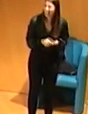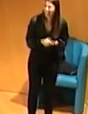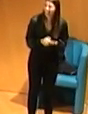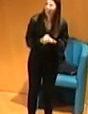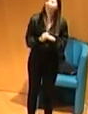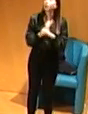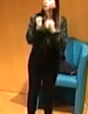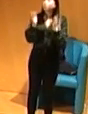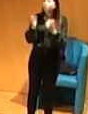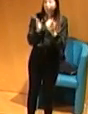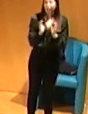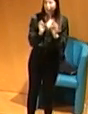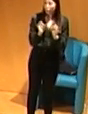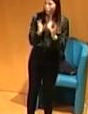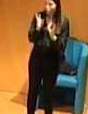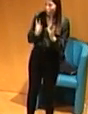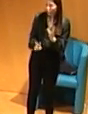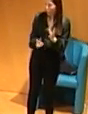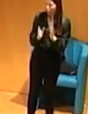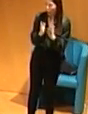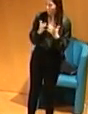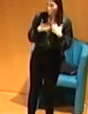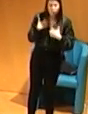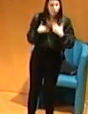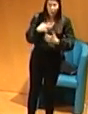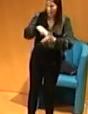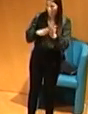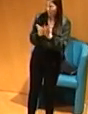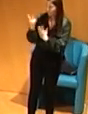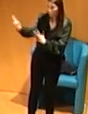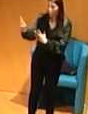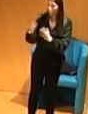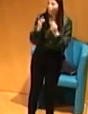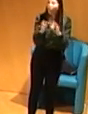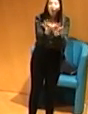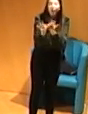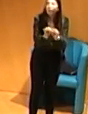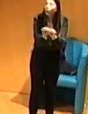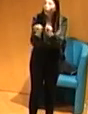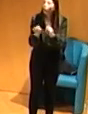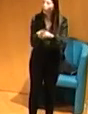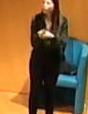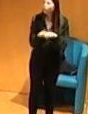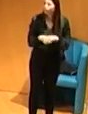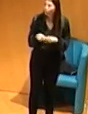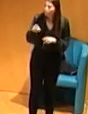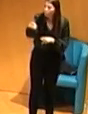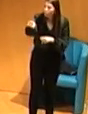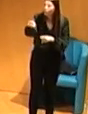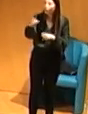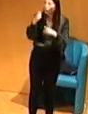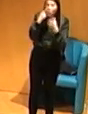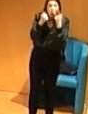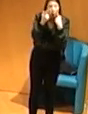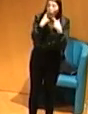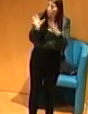j'ai une hâte, c'est de le lire. C'est vraiment de le lire, même par rapport à la fratrie. Ça arrive des fois, chérie. Faut laisser. Quand ça arrive,